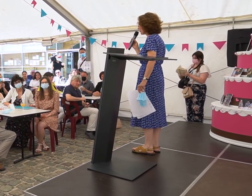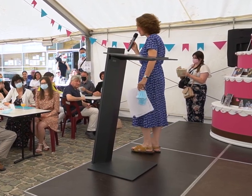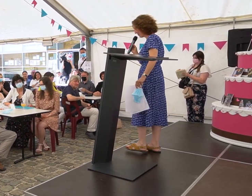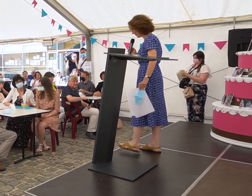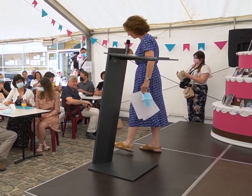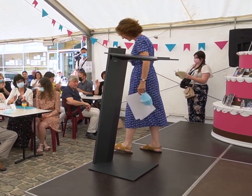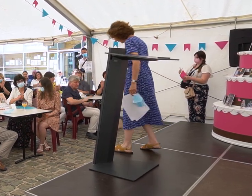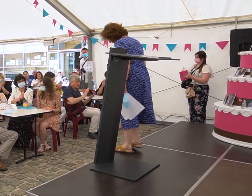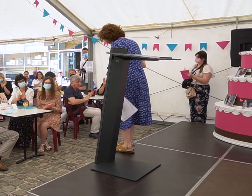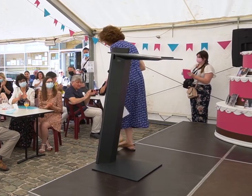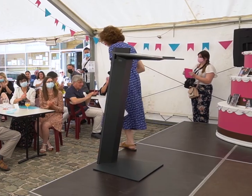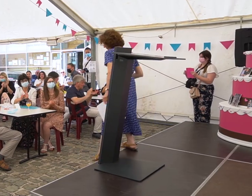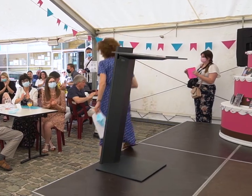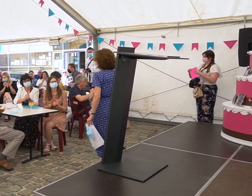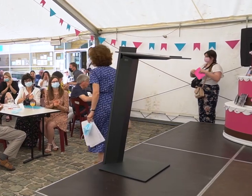une très belle journée.